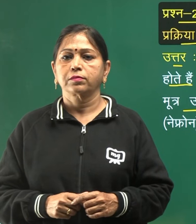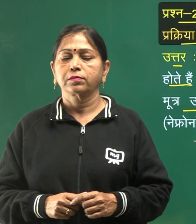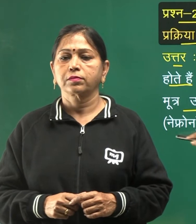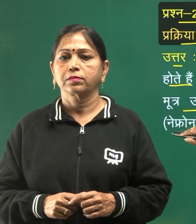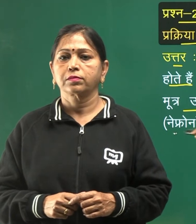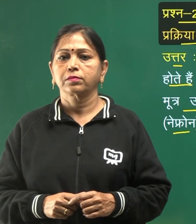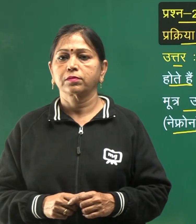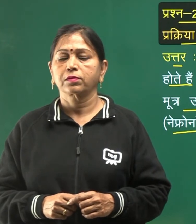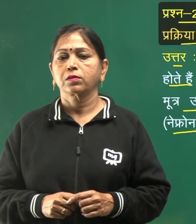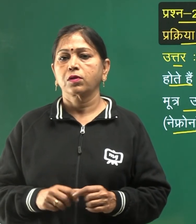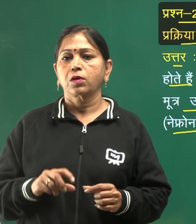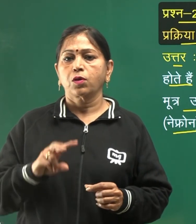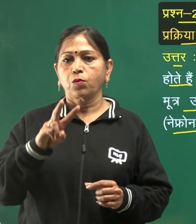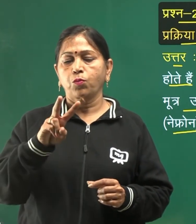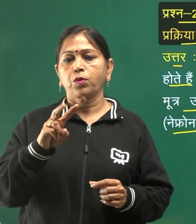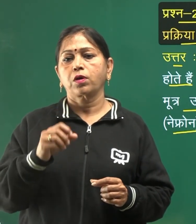वक्राणु नेफ्रॉन से